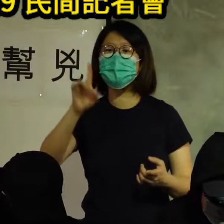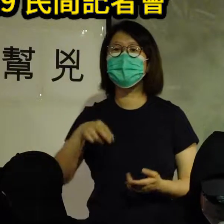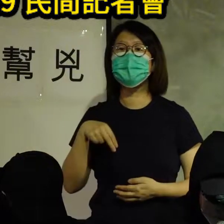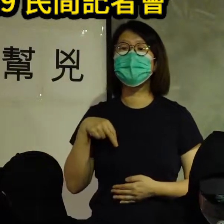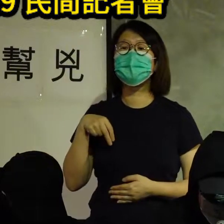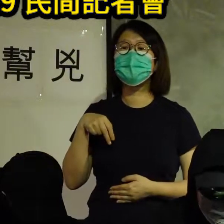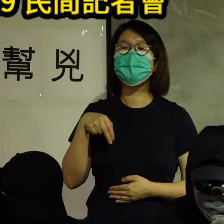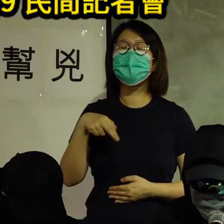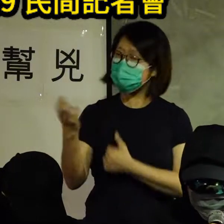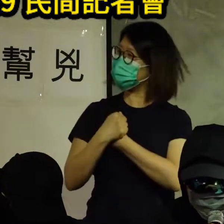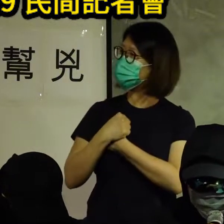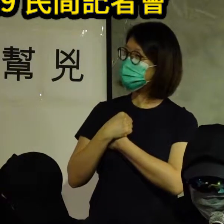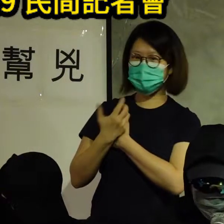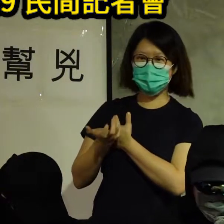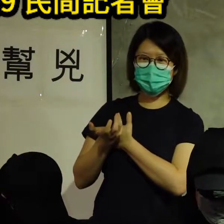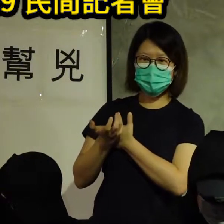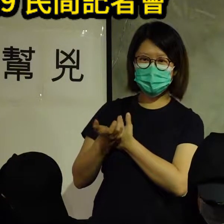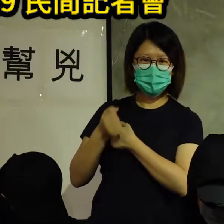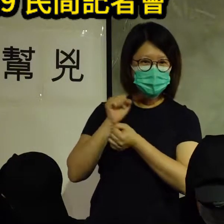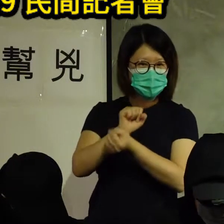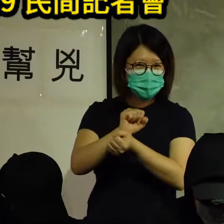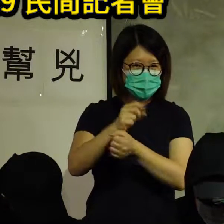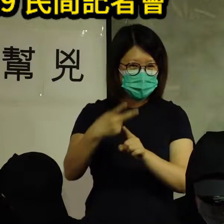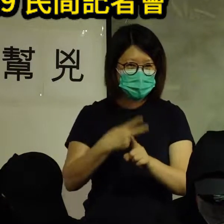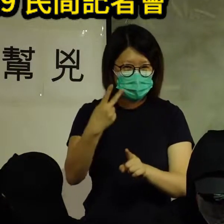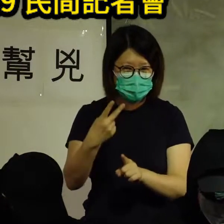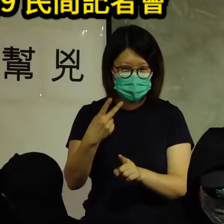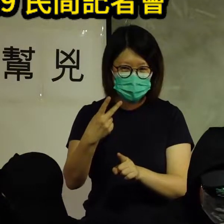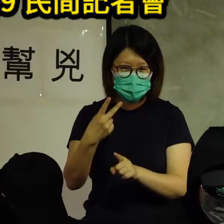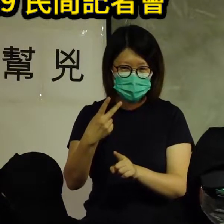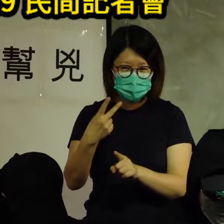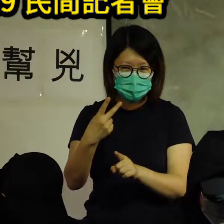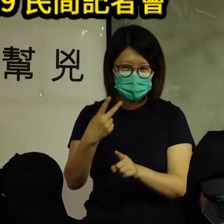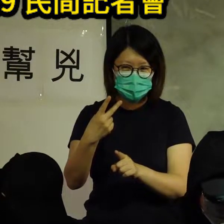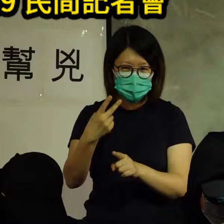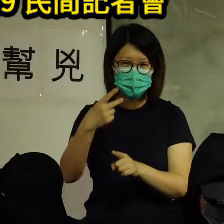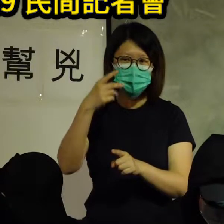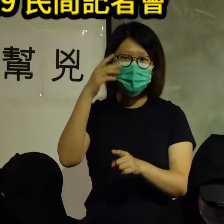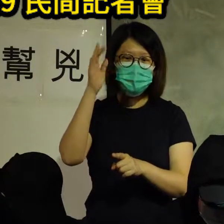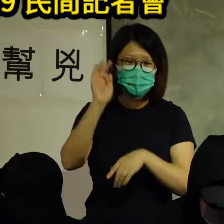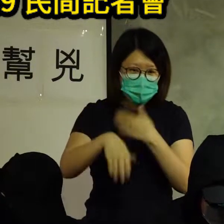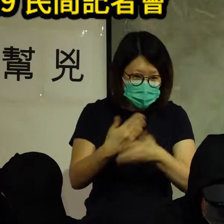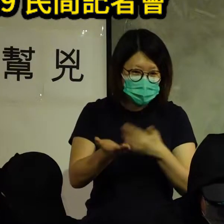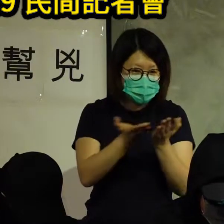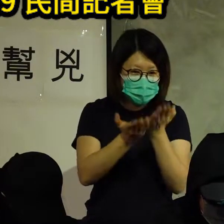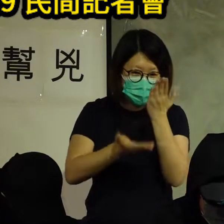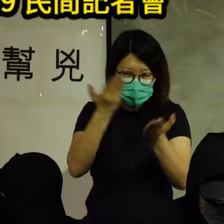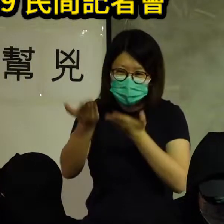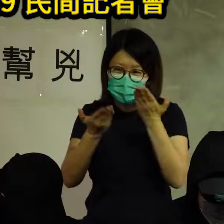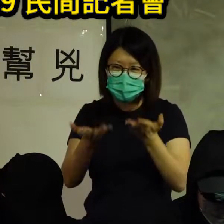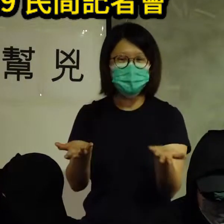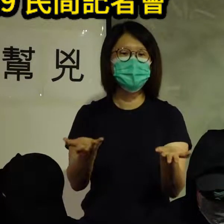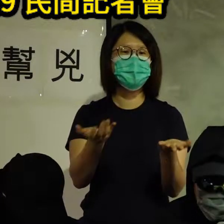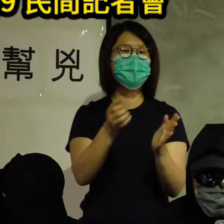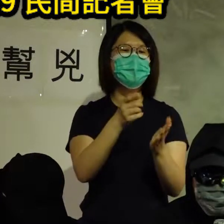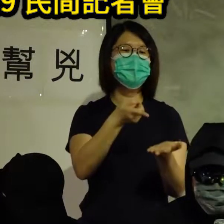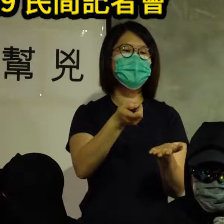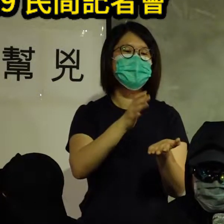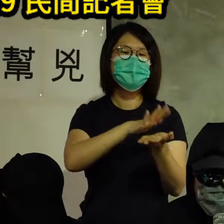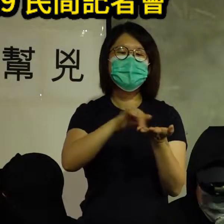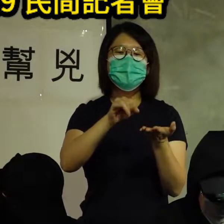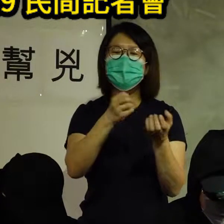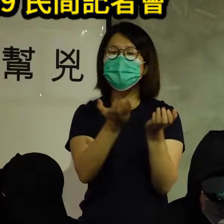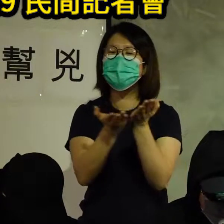先因為證據不足而撤銷控罪從獲自由足見種種夠例